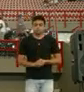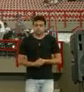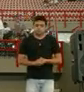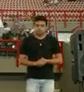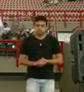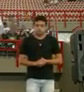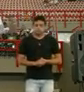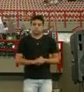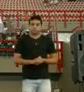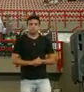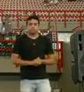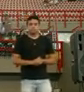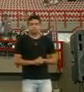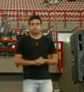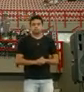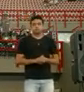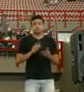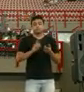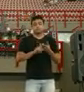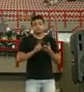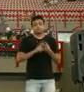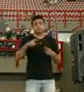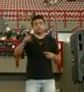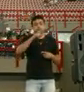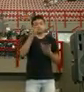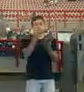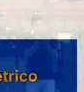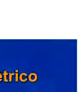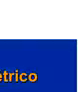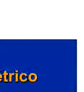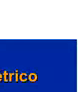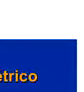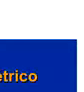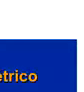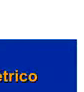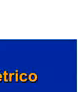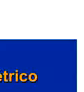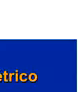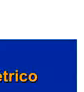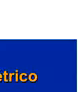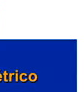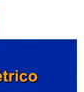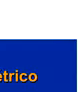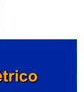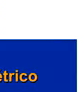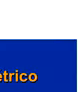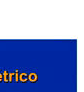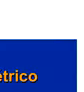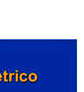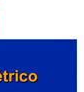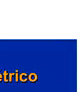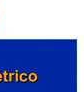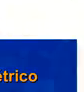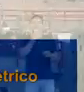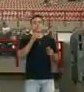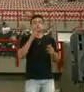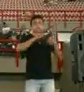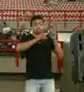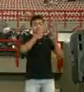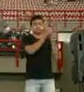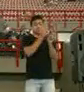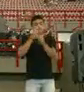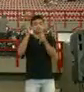lá. Olha, nós vamos estudar hoje cálculo estequiométrico. Pessoal, essas questões